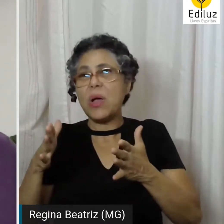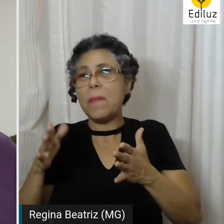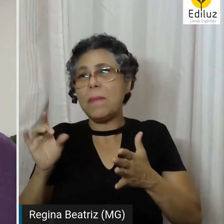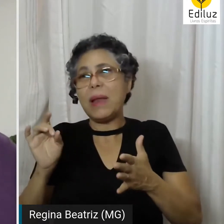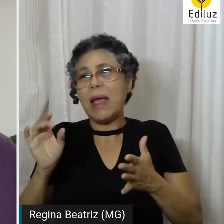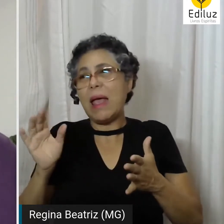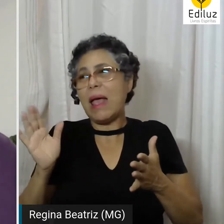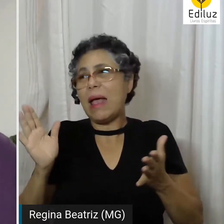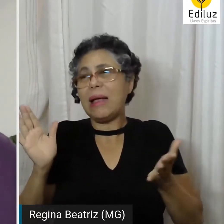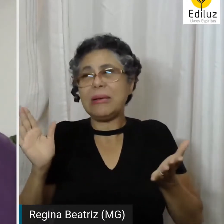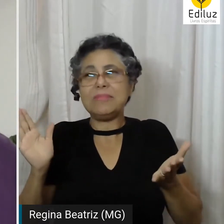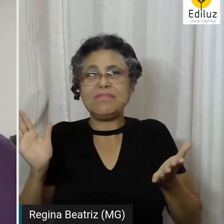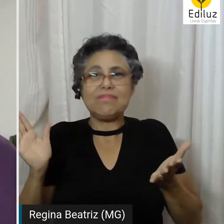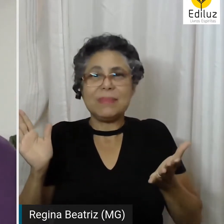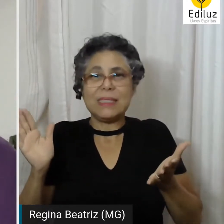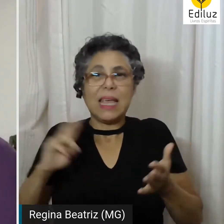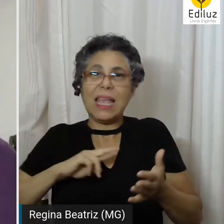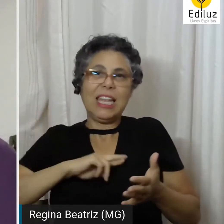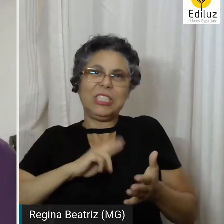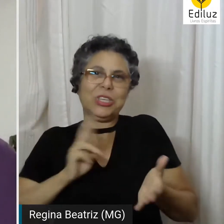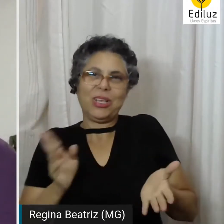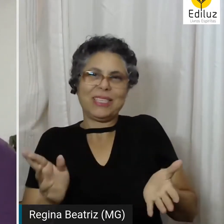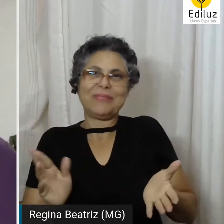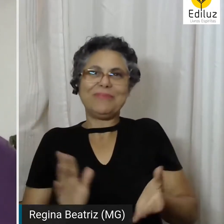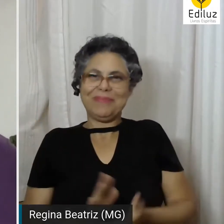vezes meramente religiosa.